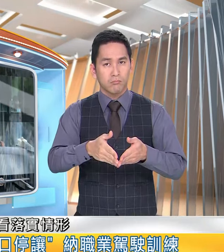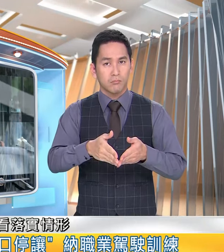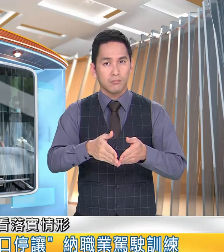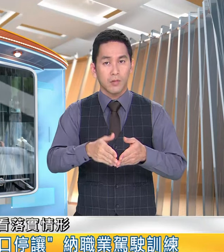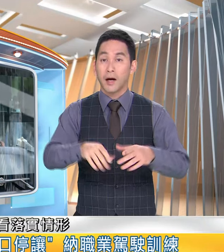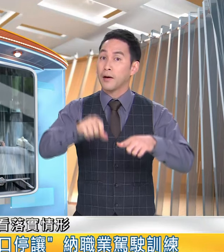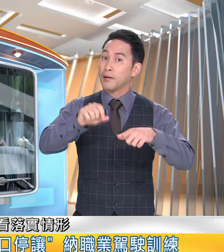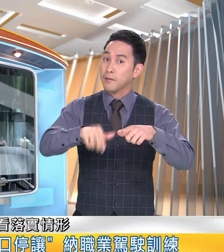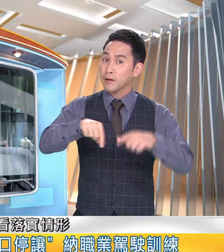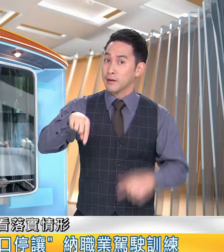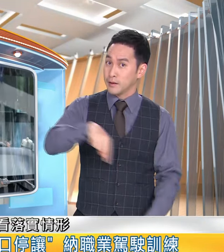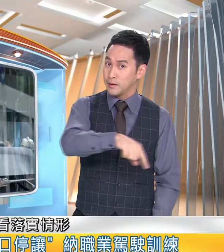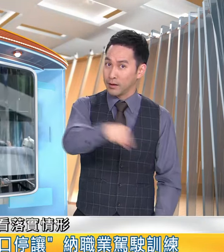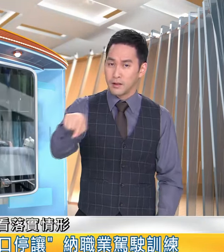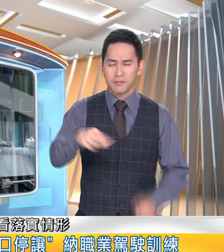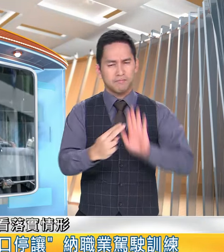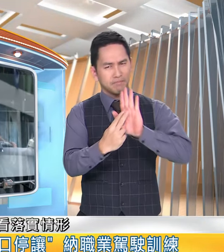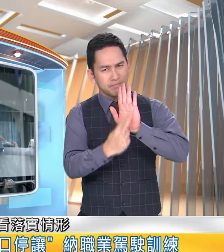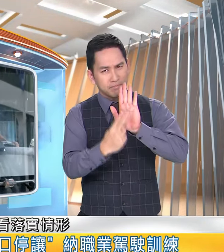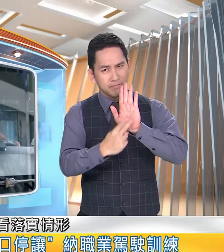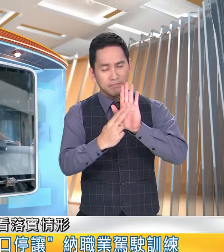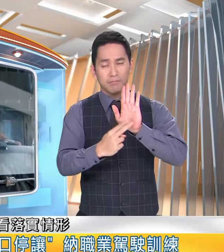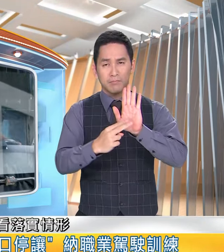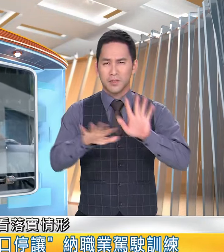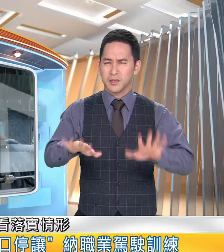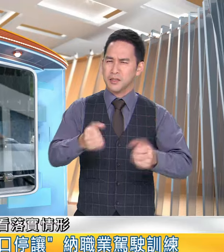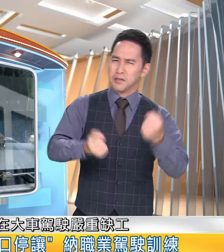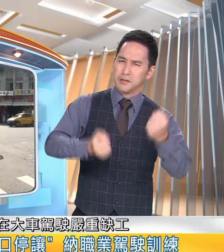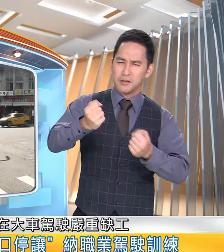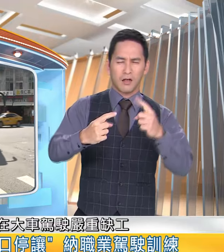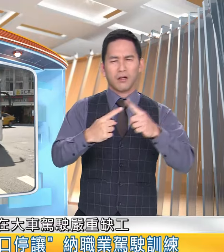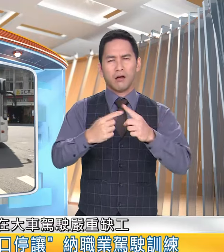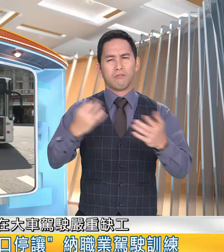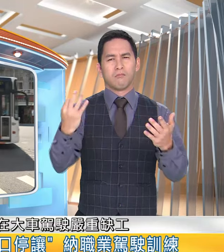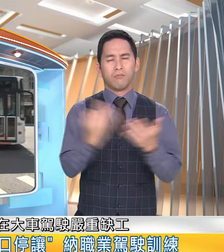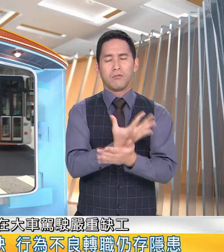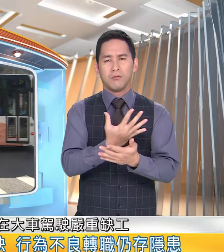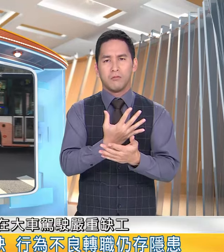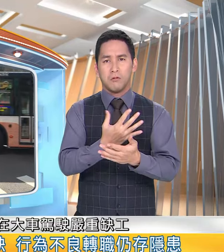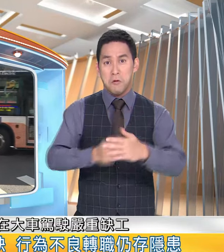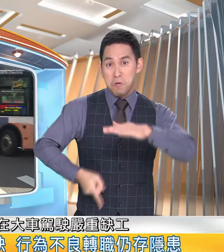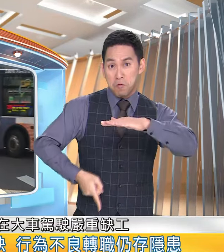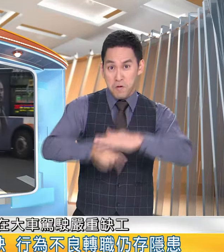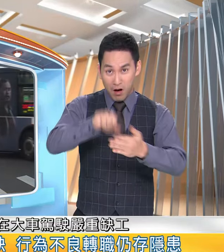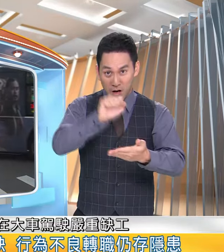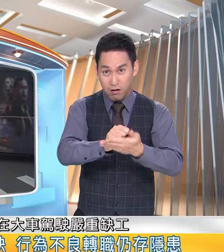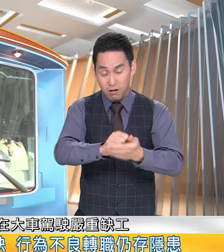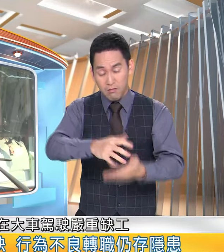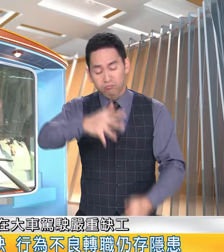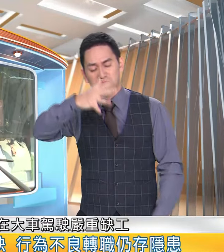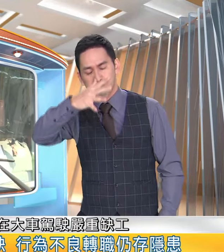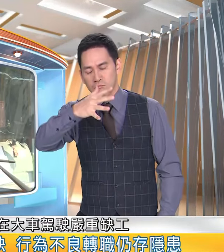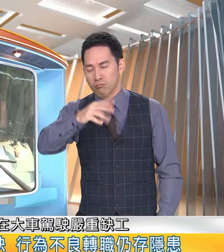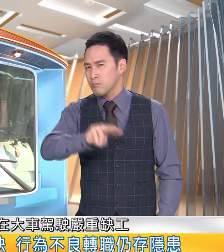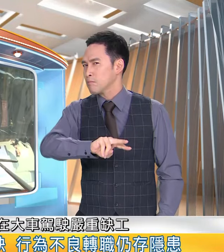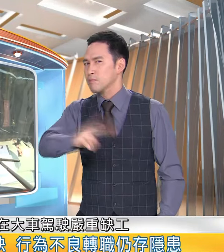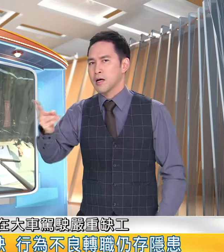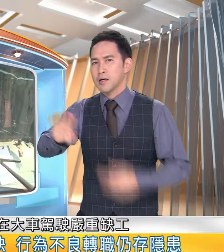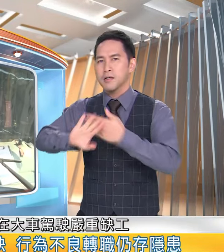过稽查来看落实情形。但业界表示，现在大车驾驶严重缺工，表现